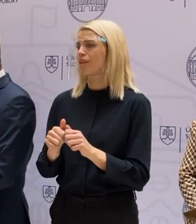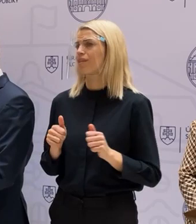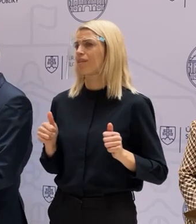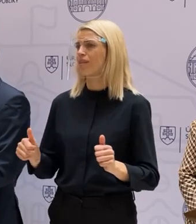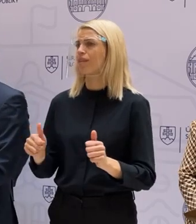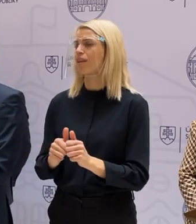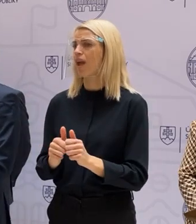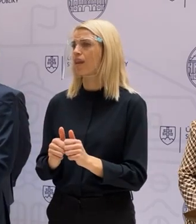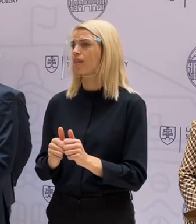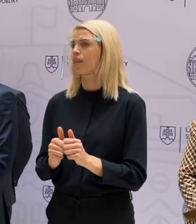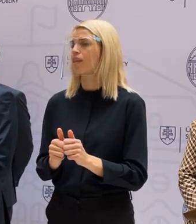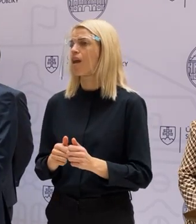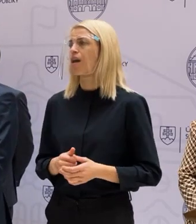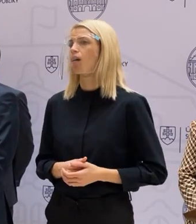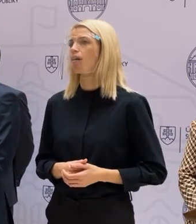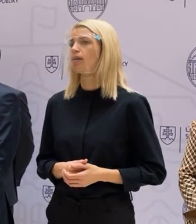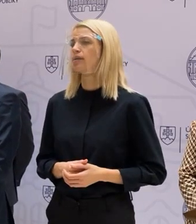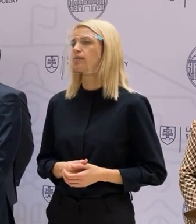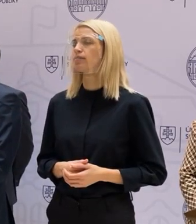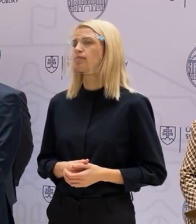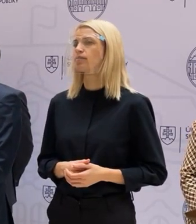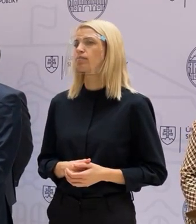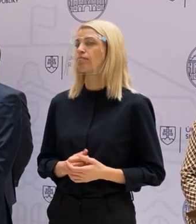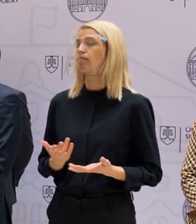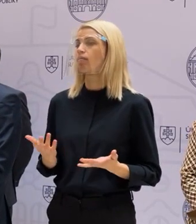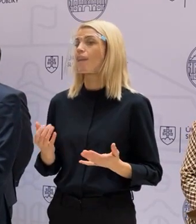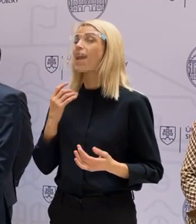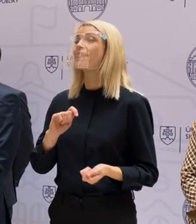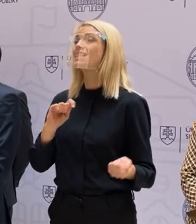jednoduché, ako pán Miši by asi k tomu povedal viac, ale pokiaľ budem vidieť